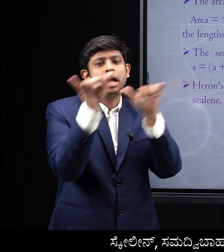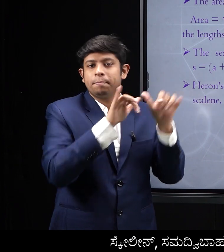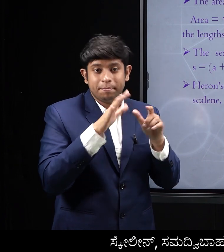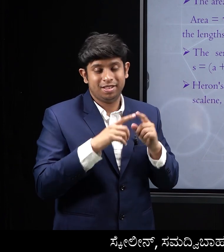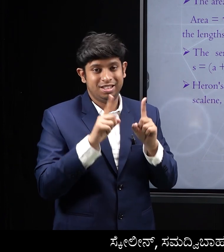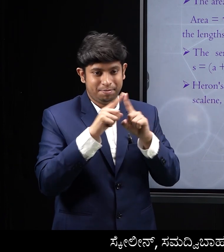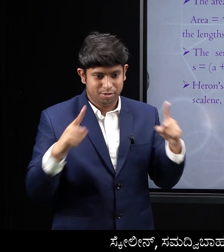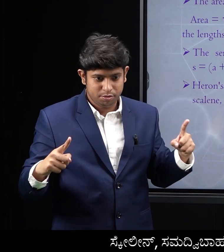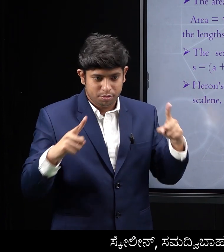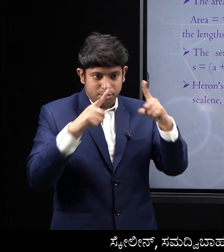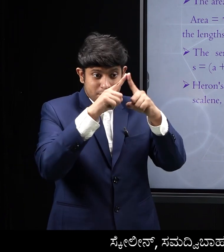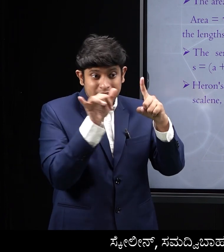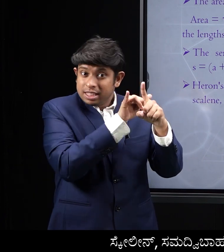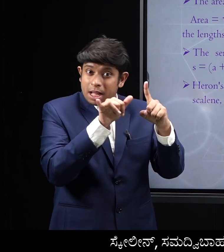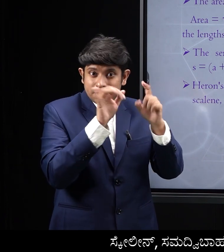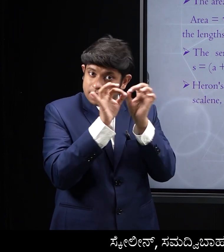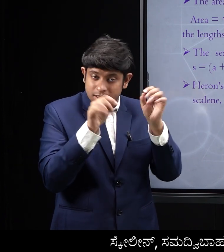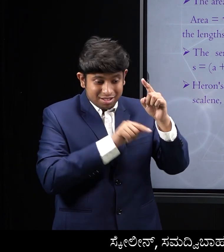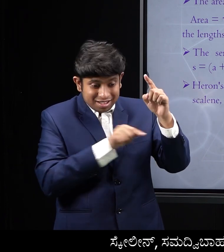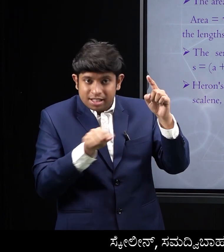ಸಮದ್ವಿಬಾಹುಗಳು ಮತ್ತು ಸಮಬಾಹು ತ್ರಿಕೋನಗಳು.